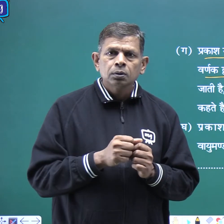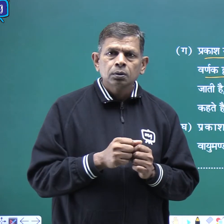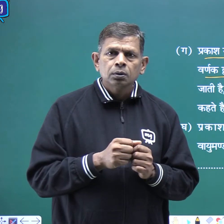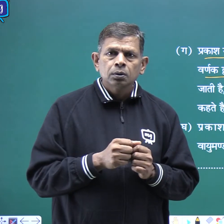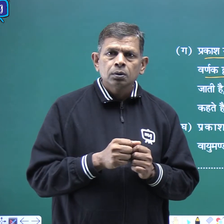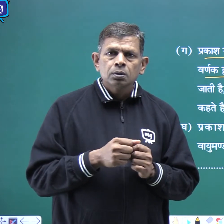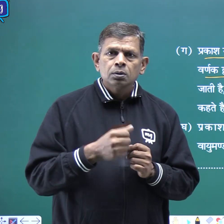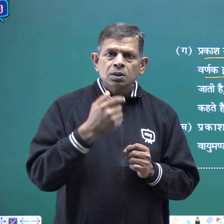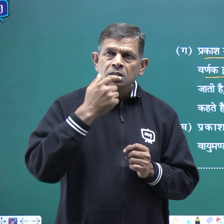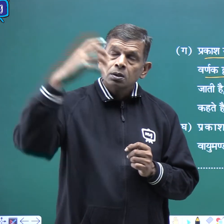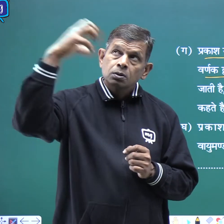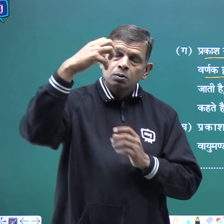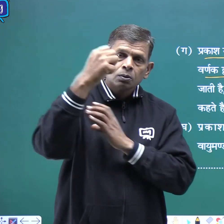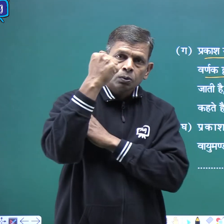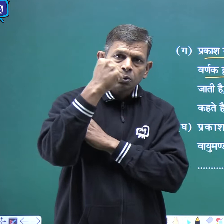सौर ऊर्जा